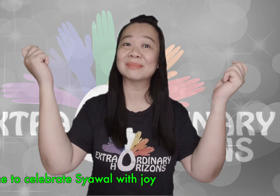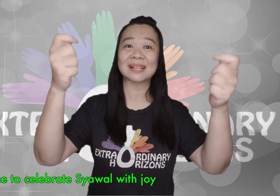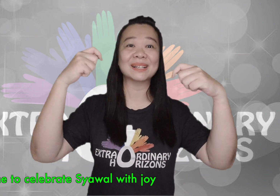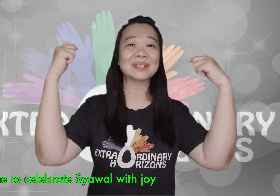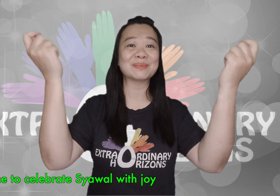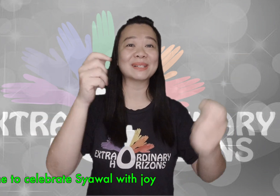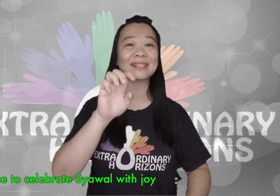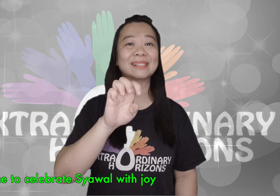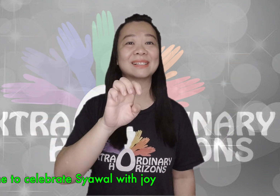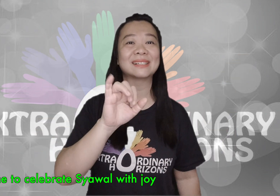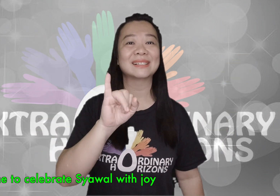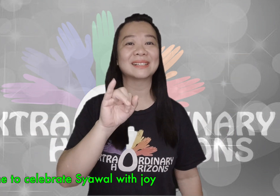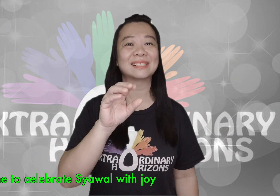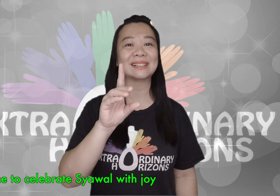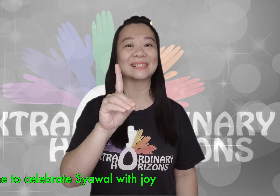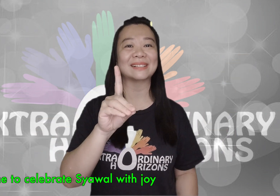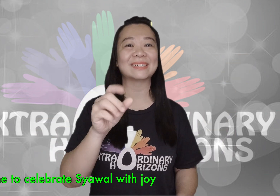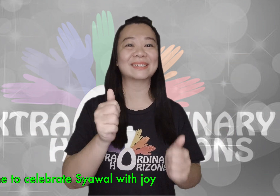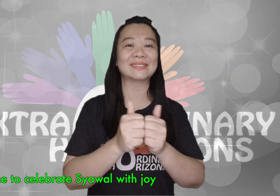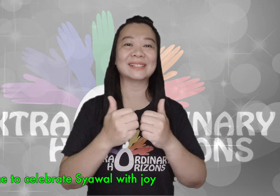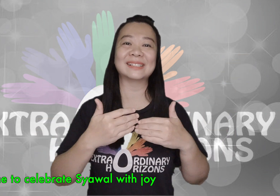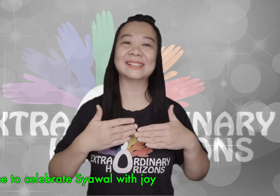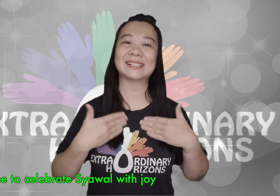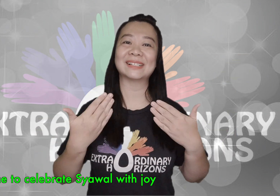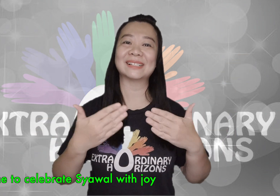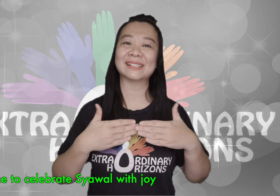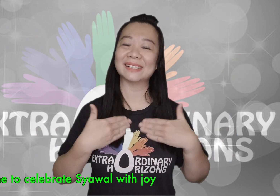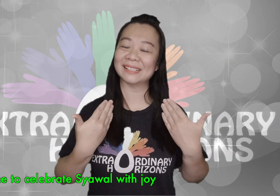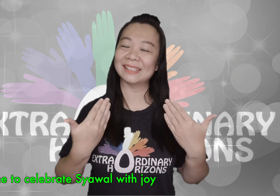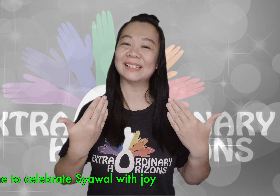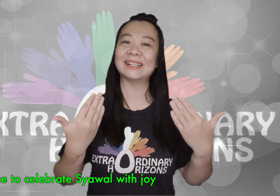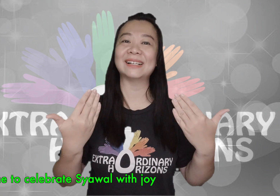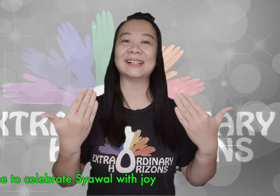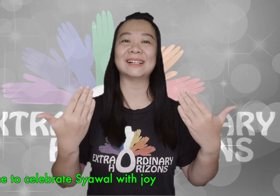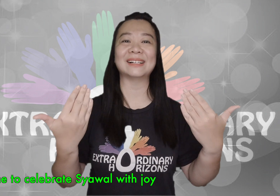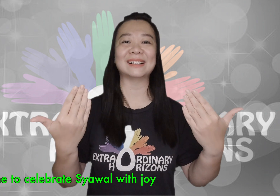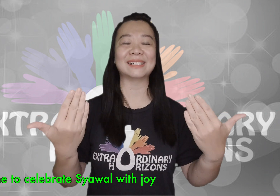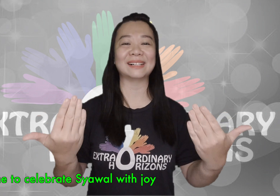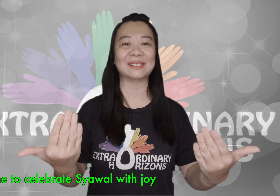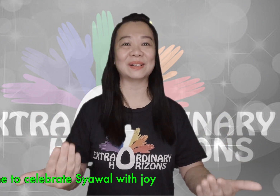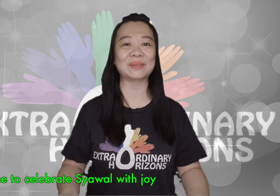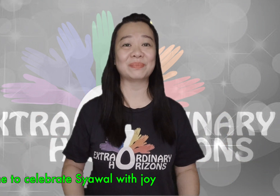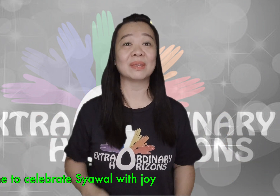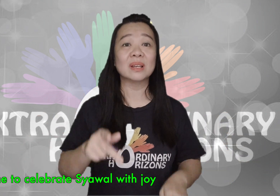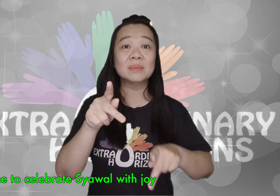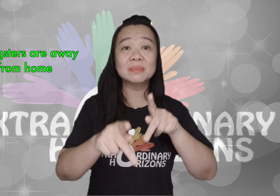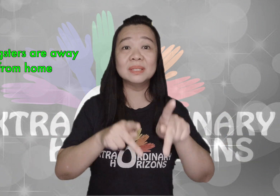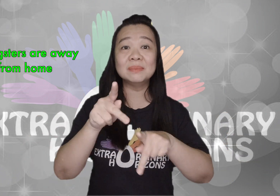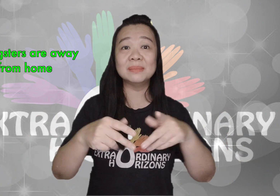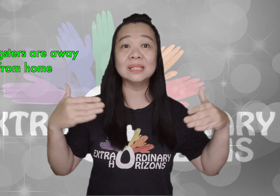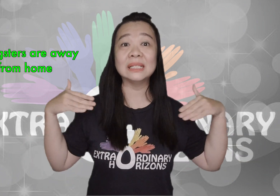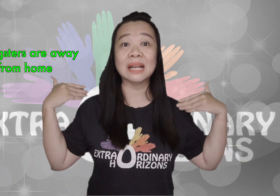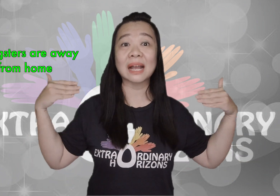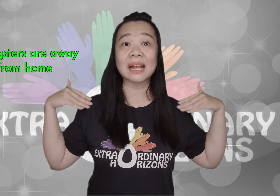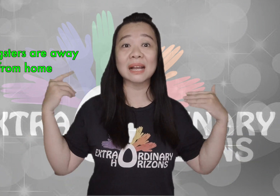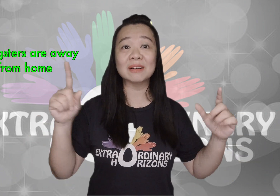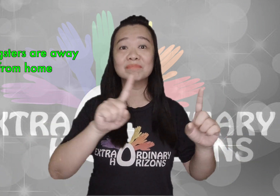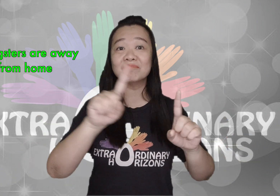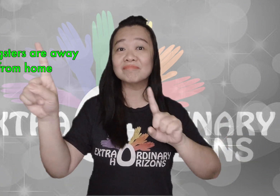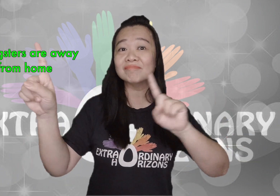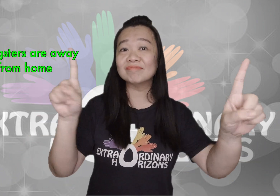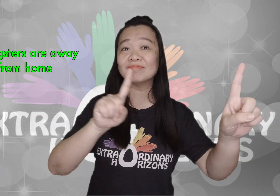syawal kita rayakan Dengan rasa gembira Anak